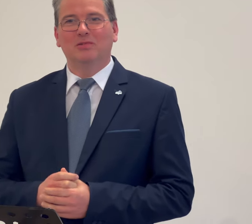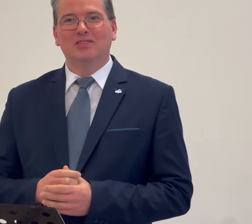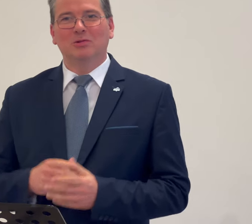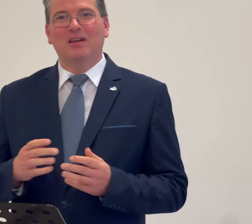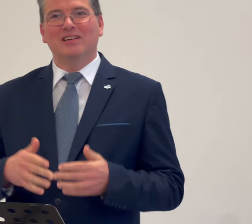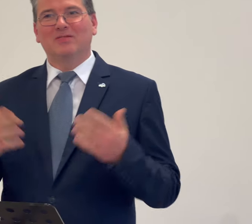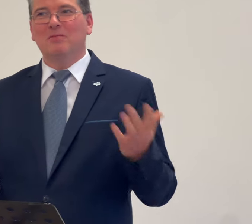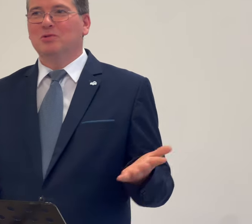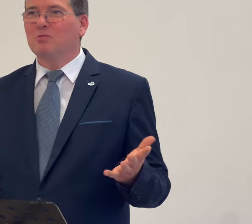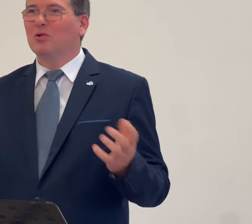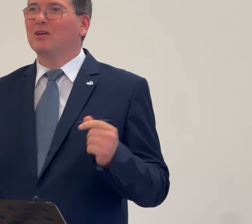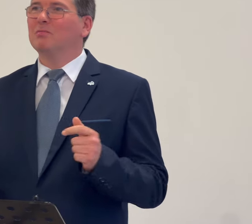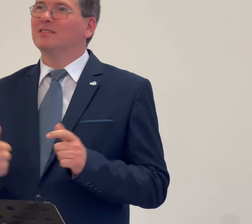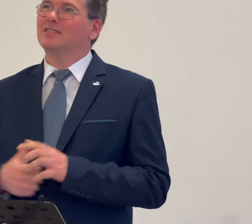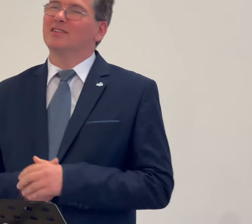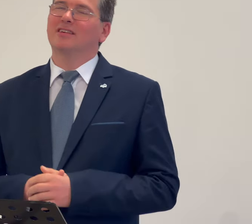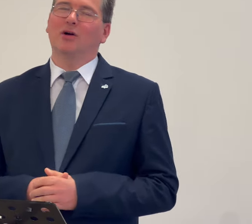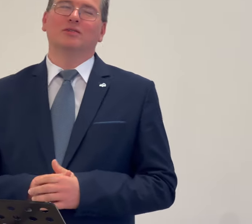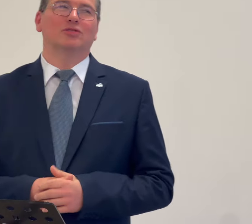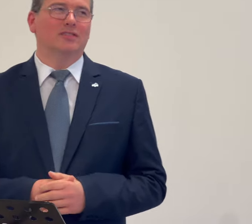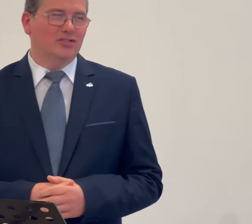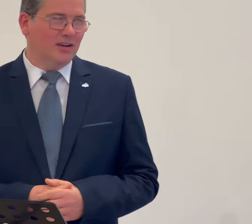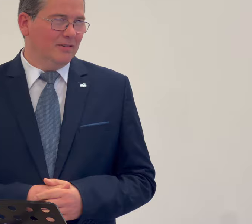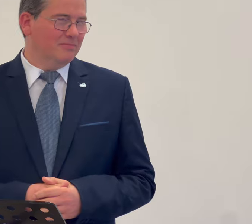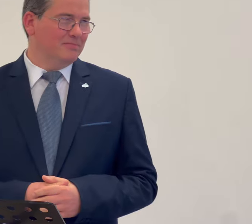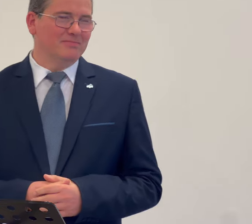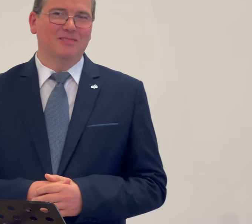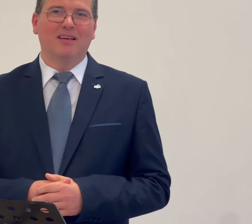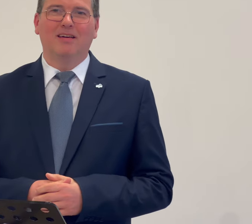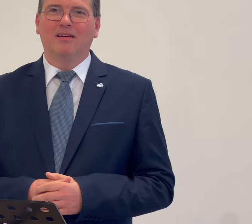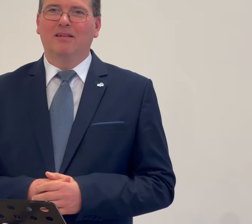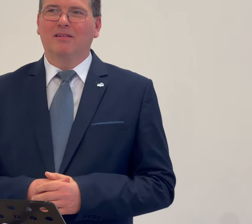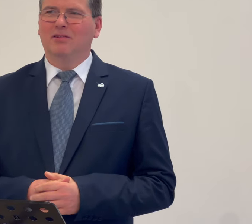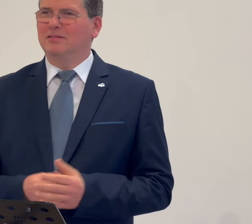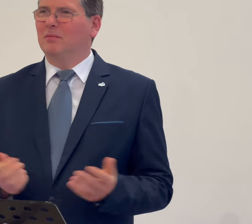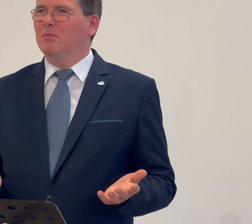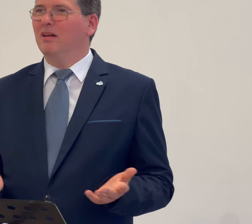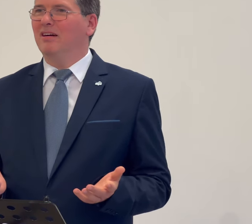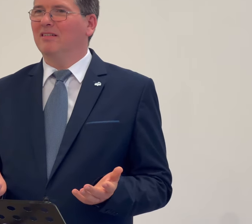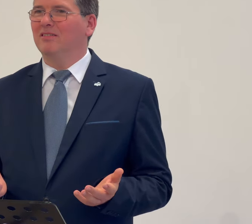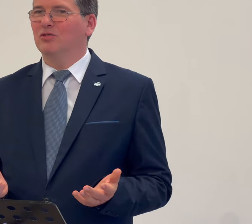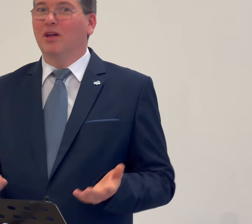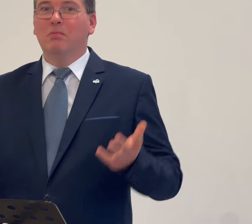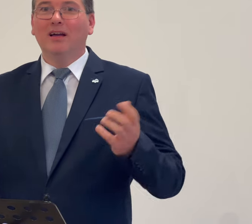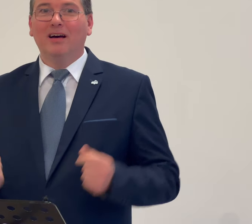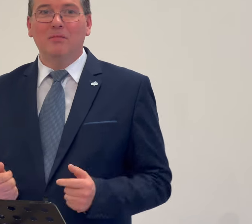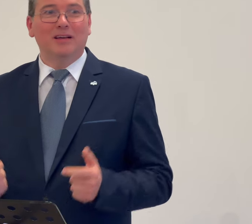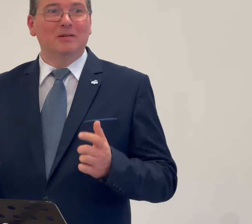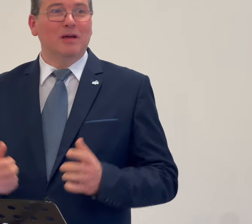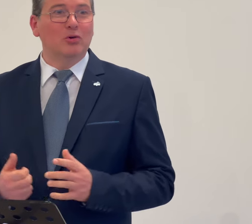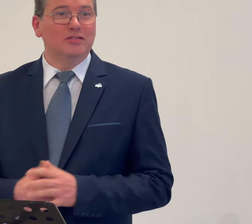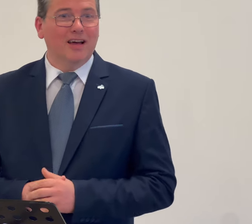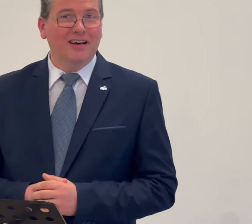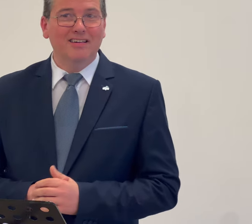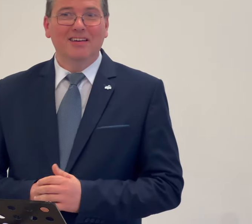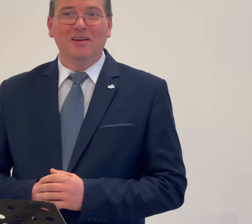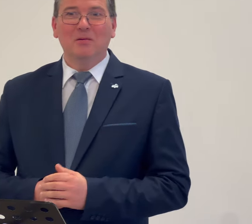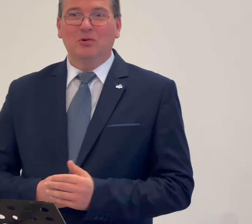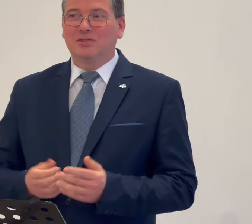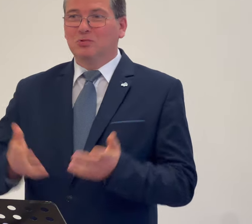a potom, když jsem to měl ve svém sboru, tak mi sestra říká, už jsem to slyšel. Tam nebyla. Nebyla, ale byla jsem